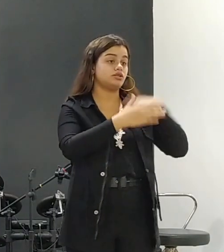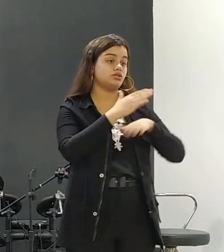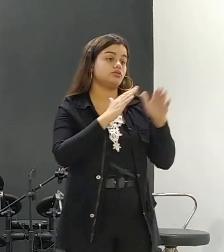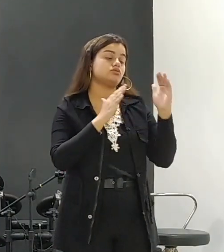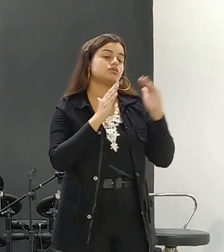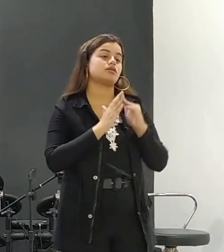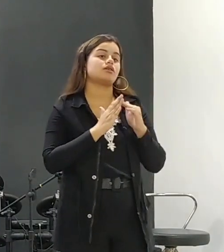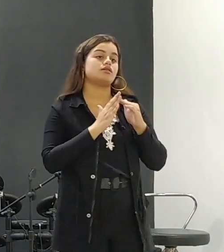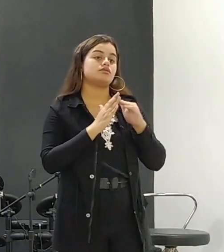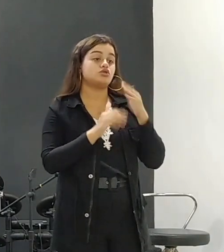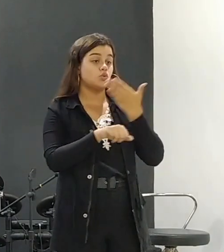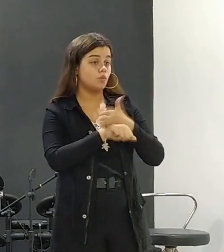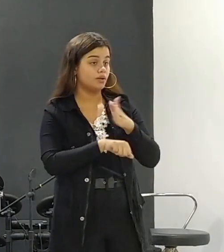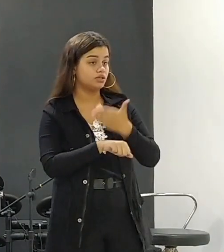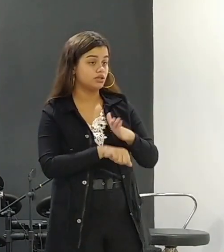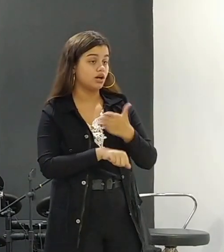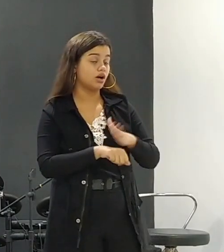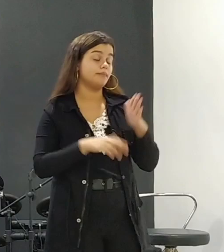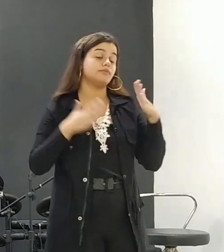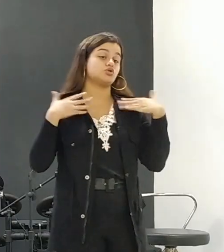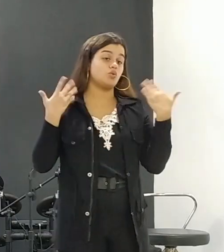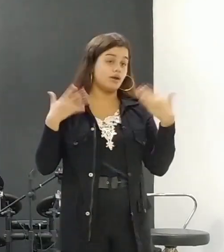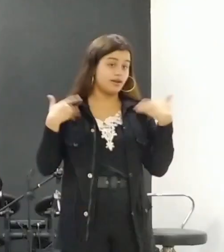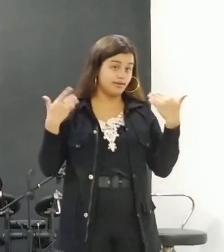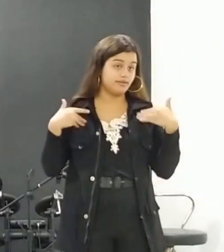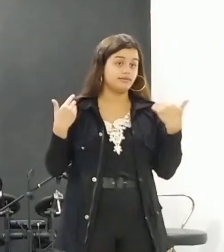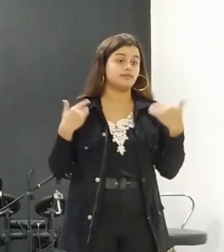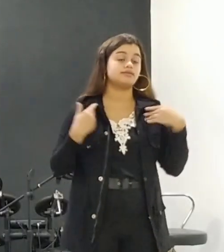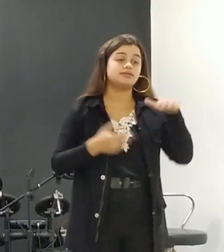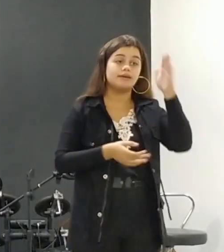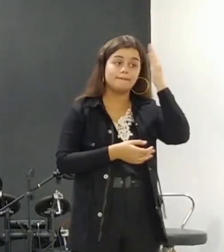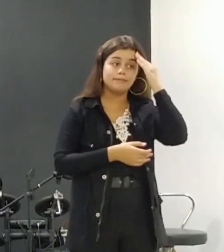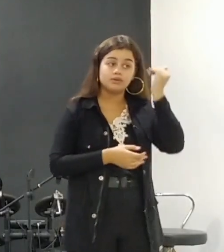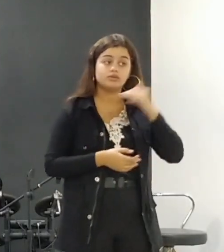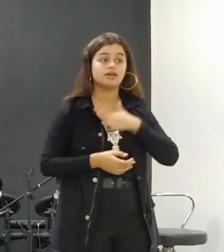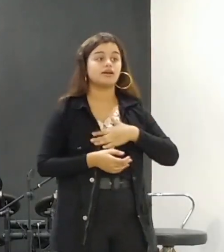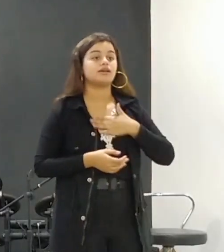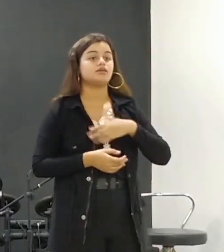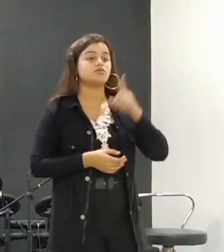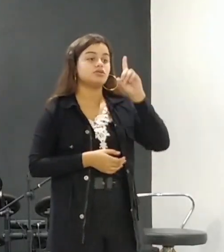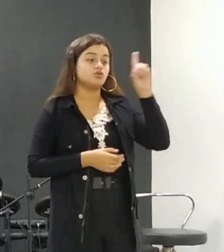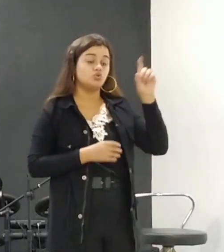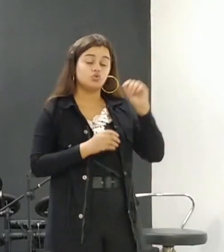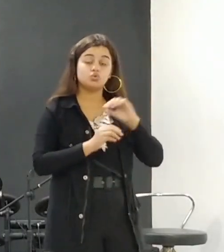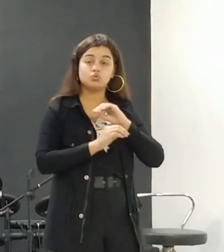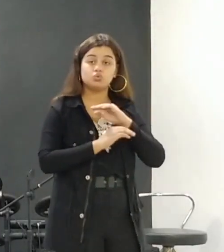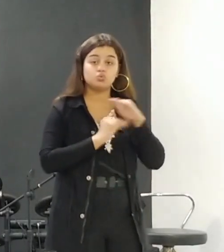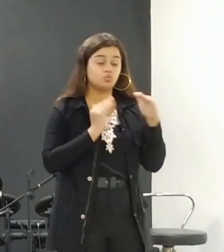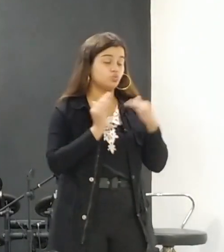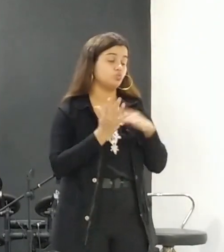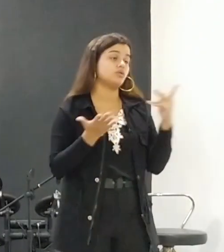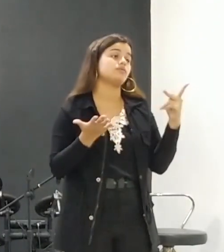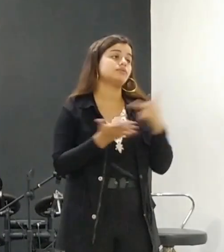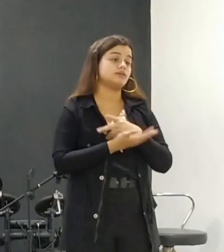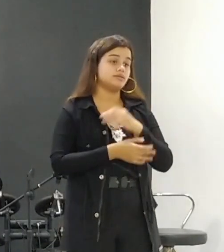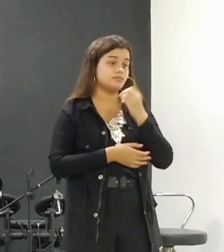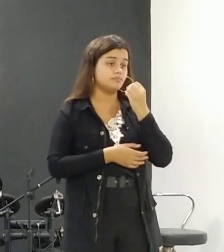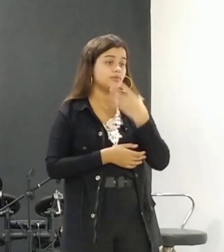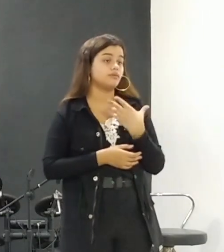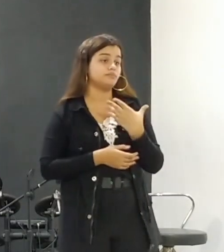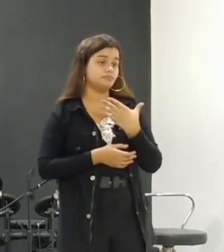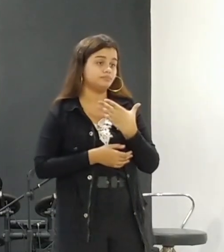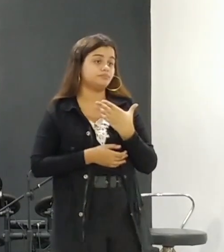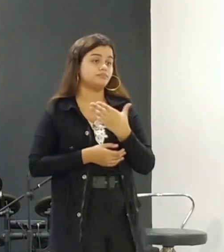casa e o exercemos com alegria, sabendo que isso agrada ao Senhor, tudo funciona, tudo dá certo. Mas quando a